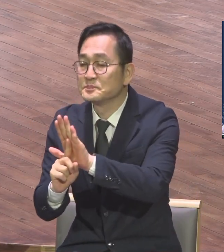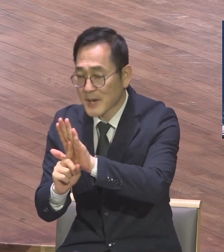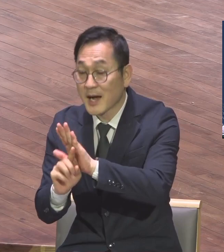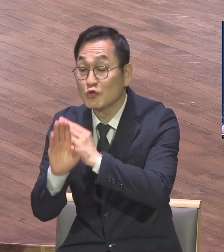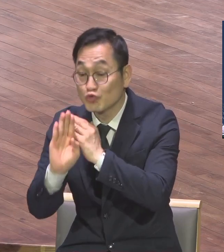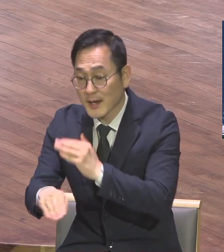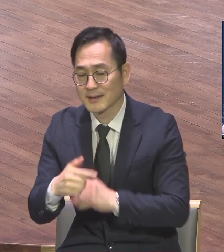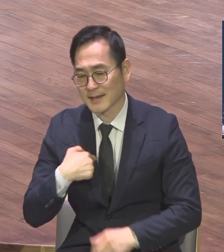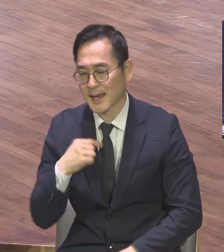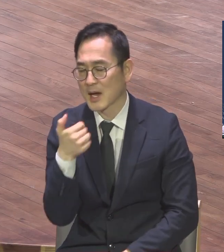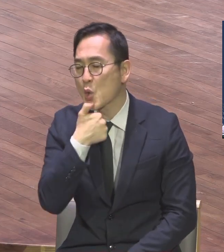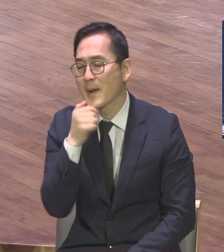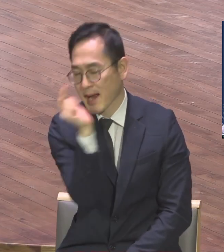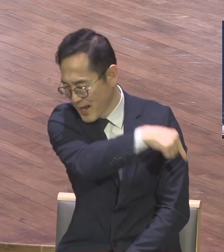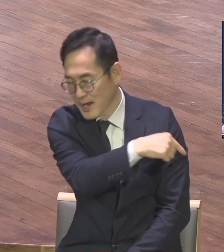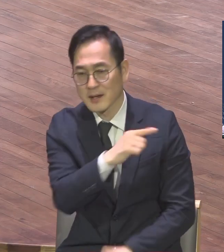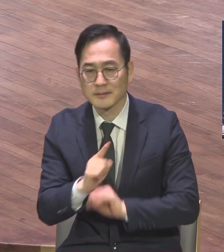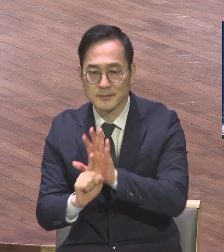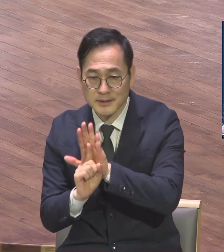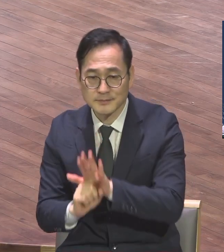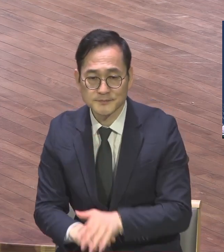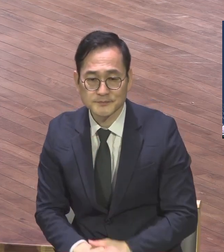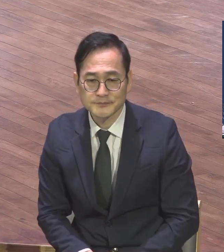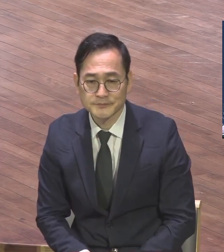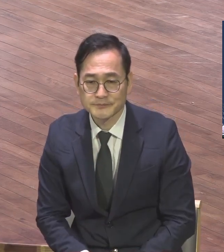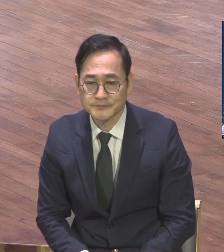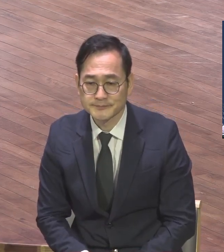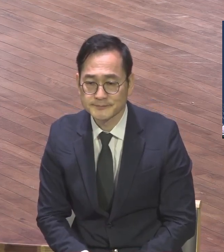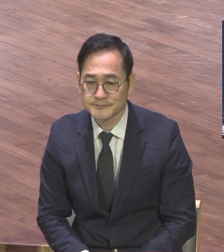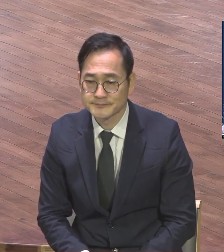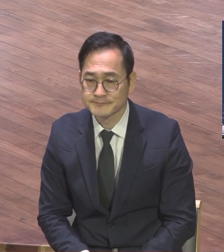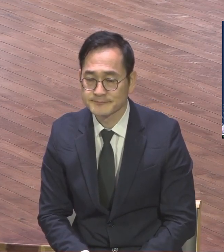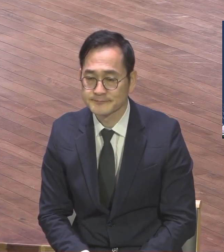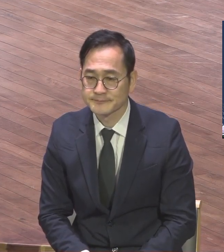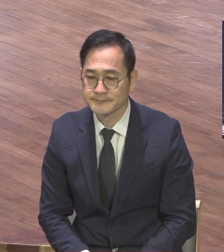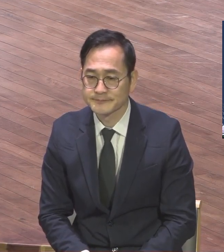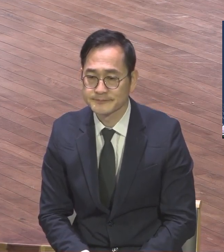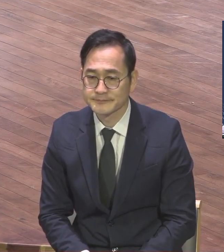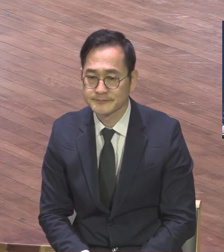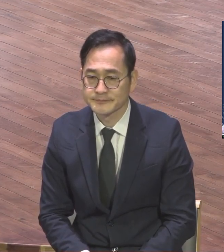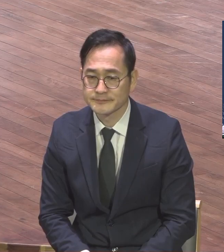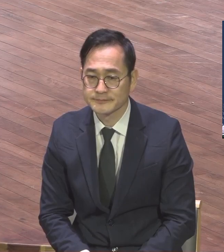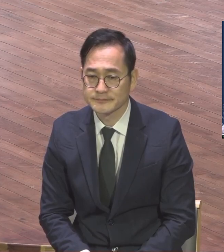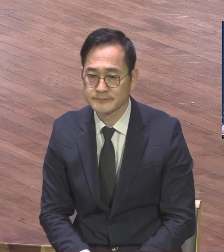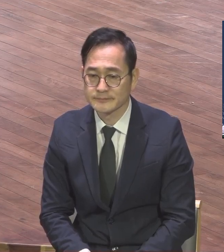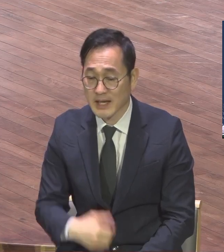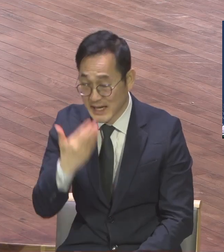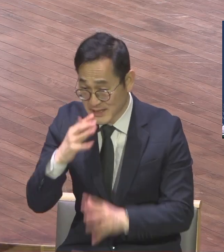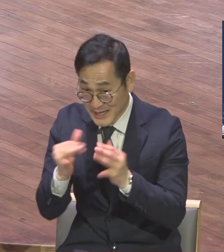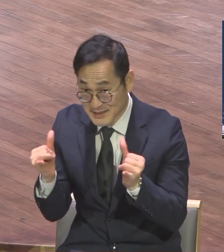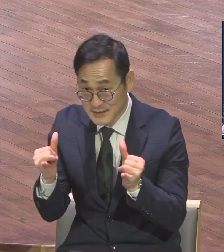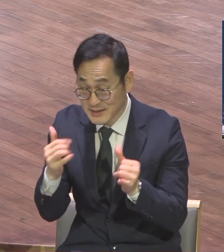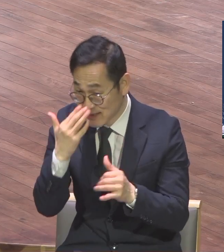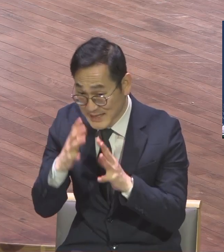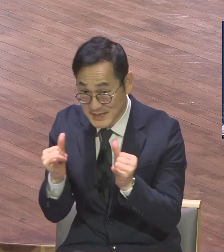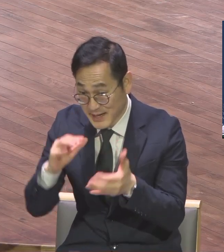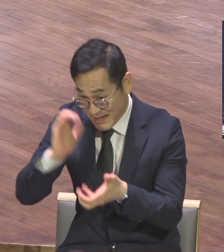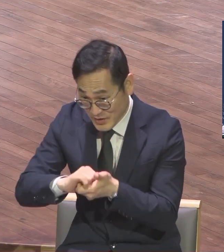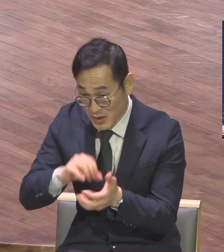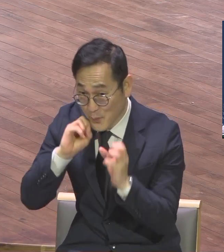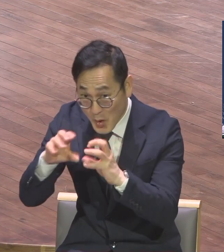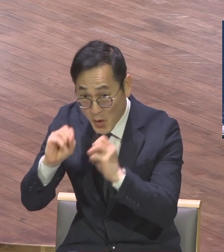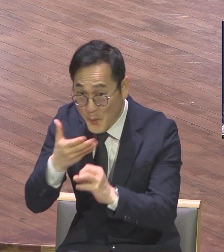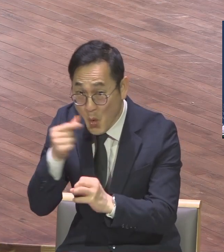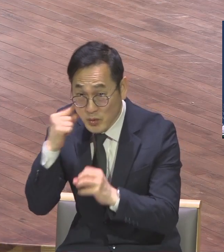비전을 갖게 됐습니다. 바울은 동족유대인뿐만 아니라 이방인을 위한 선교사로서 이미 세 차례